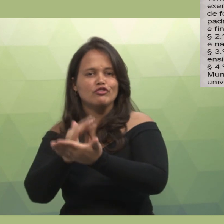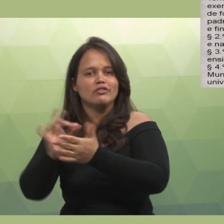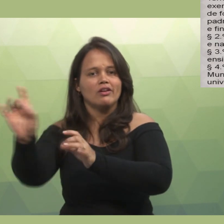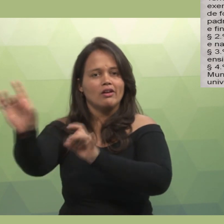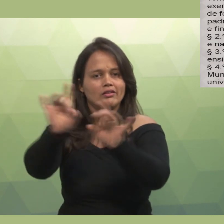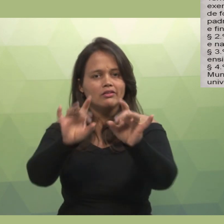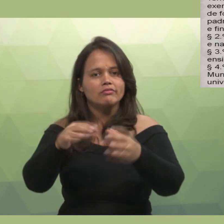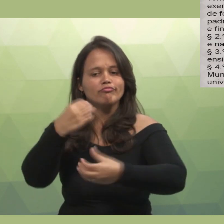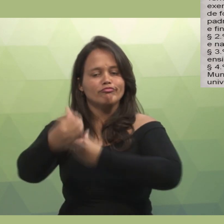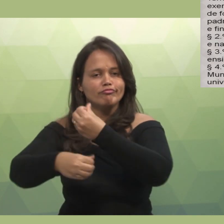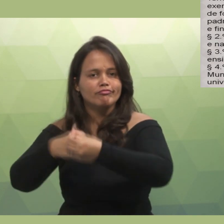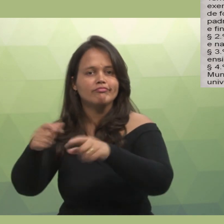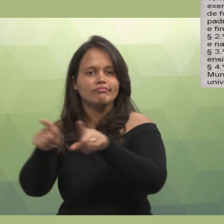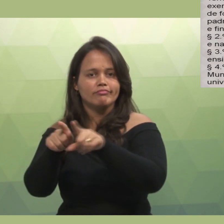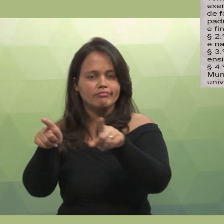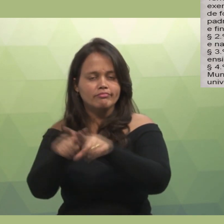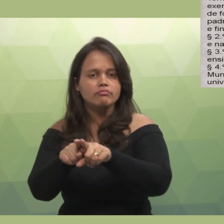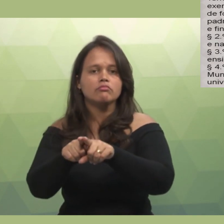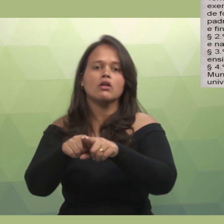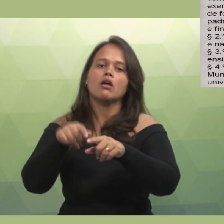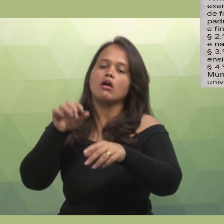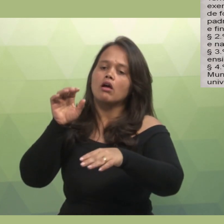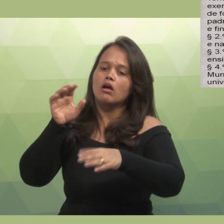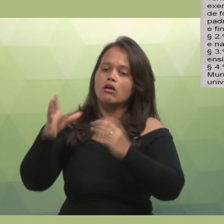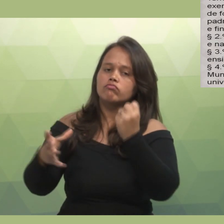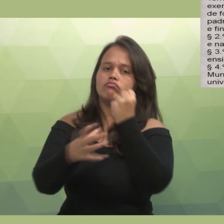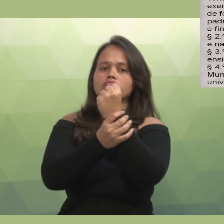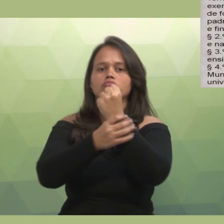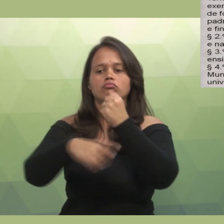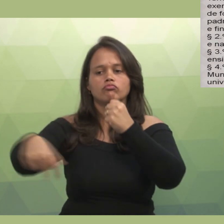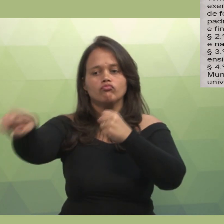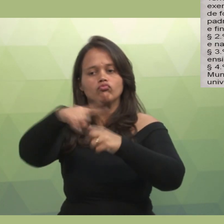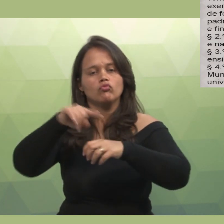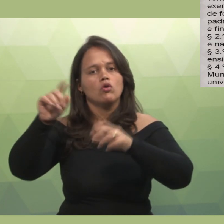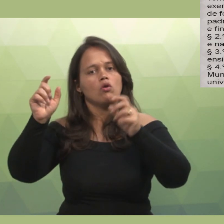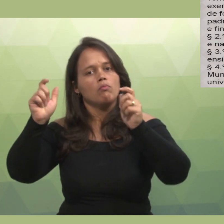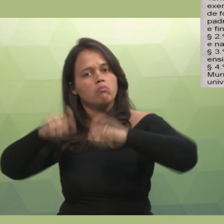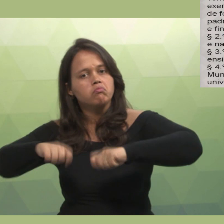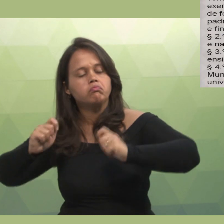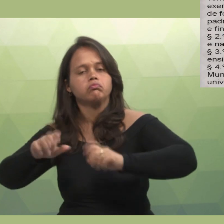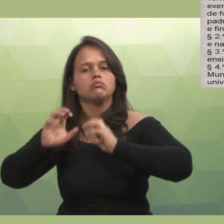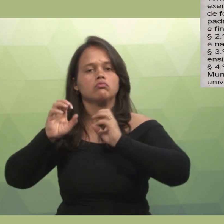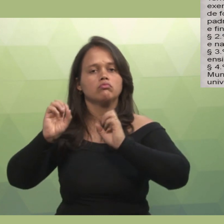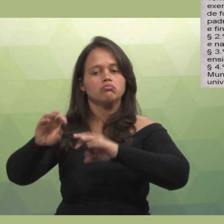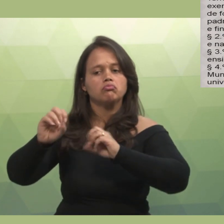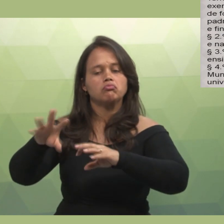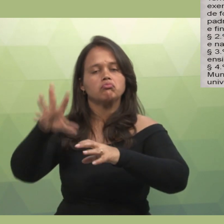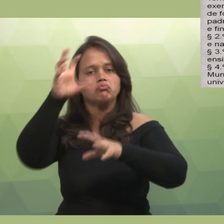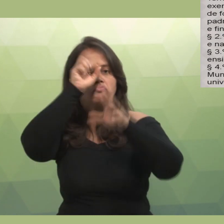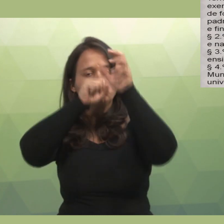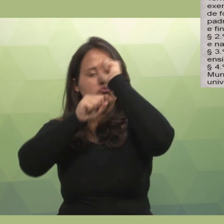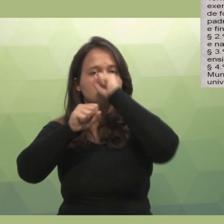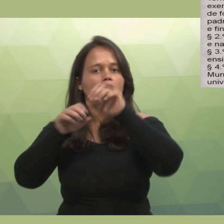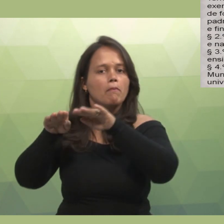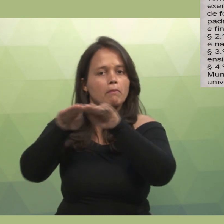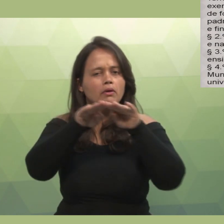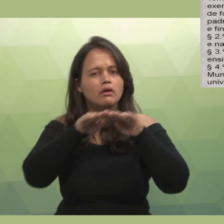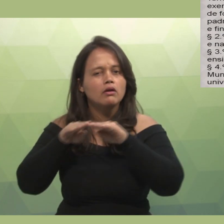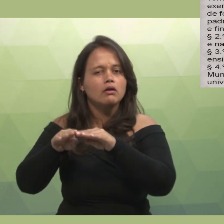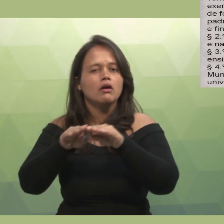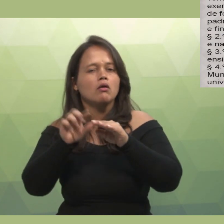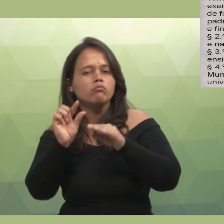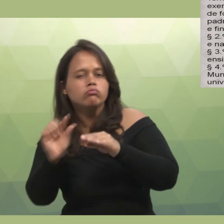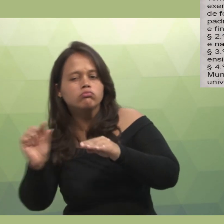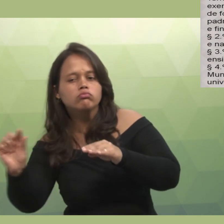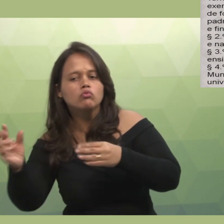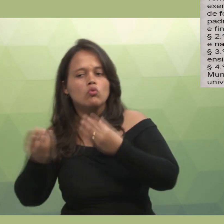forma a garantir a equalização de oportunidades educacionais e o padrão mínimo de qualidade do ensino mediante assistência